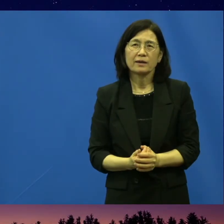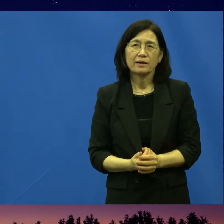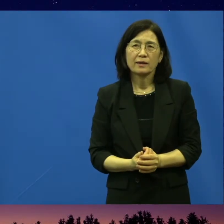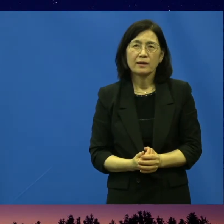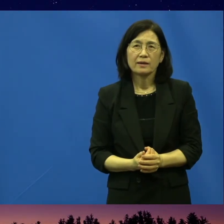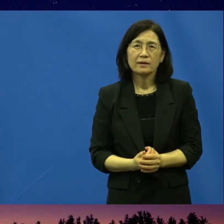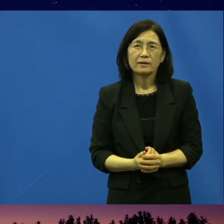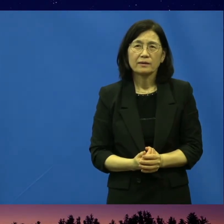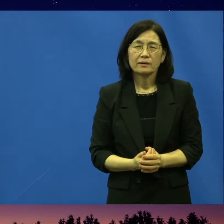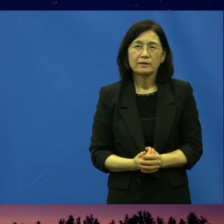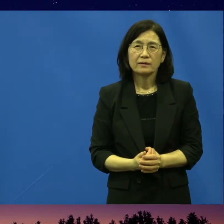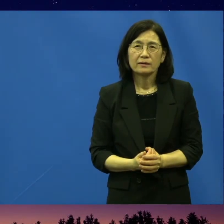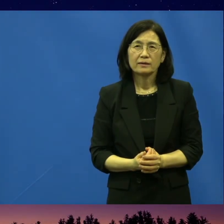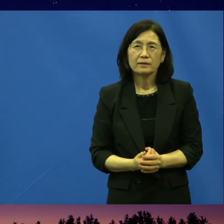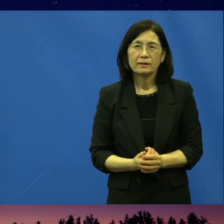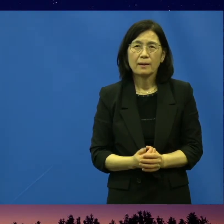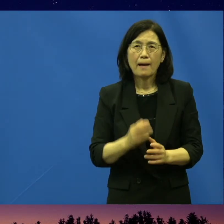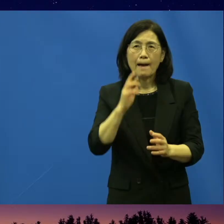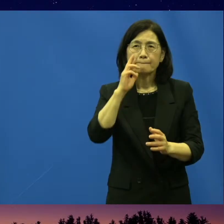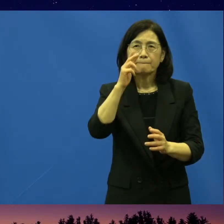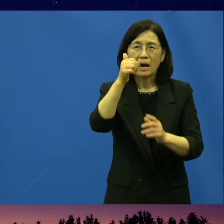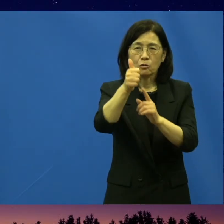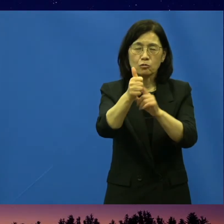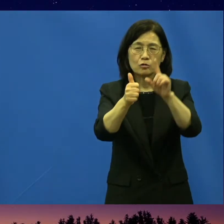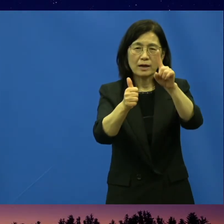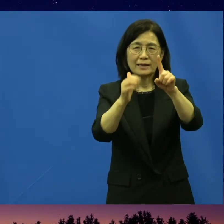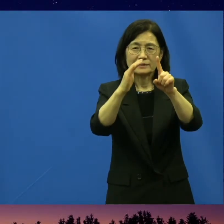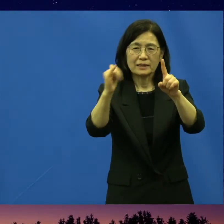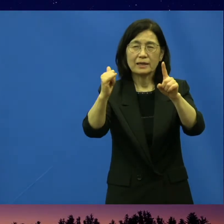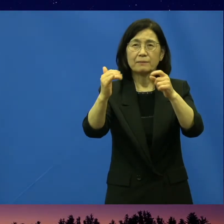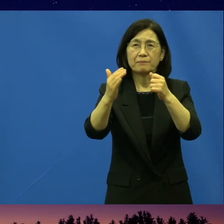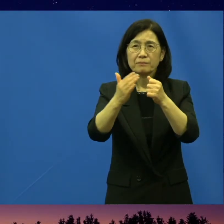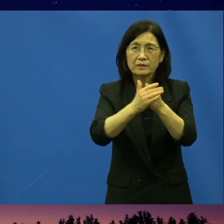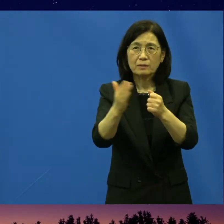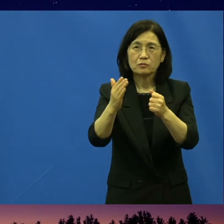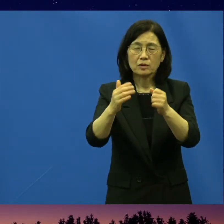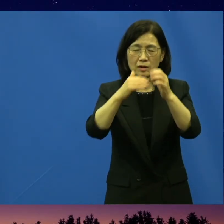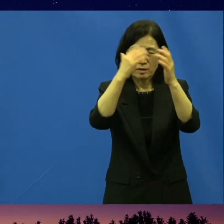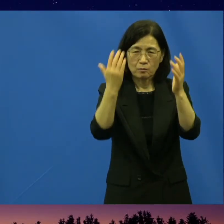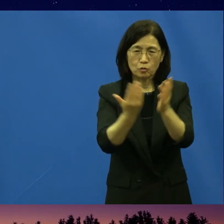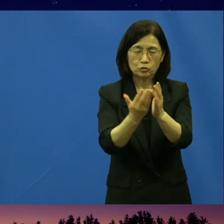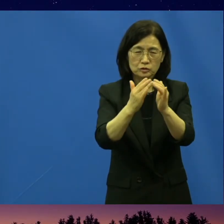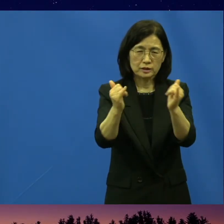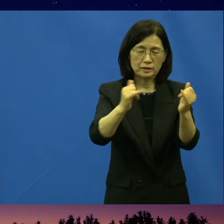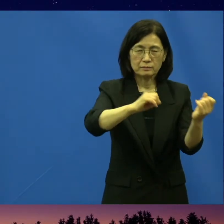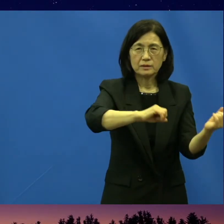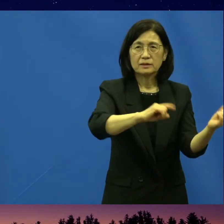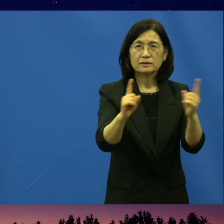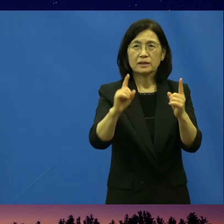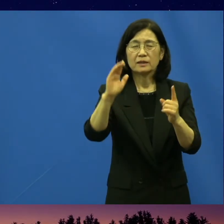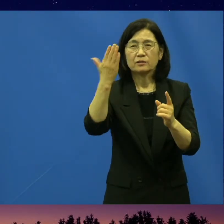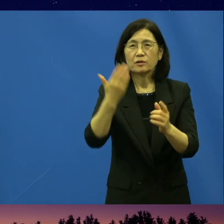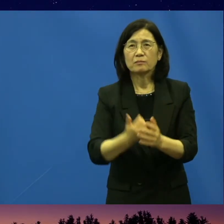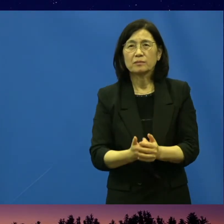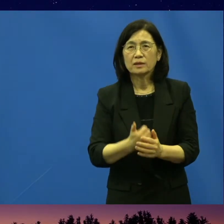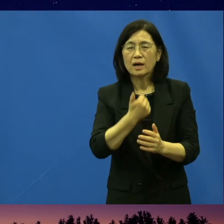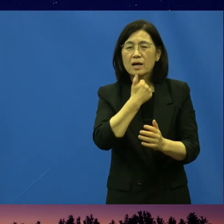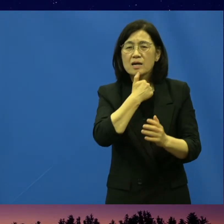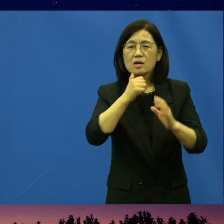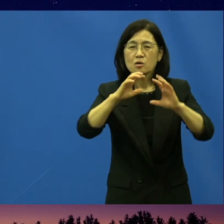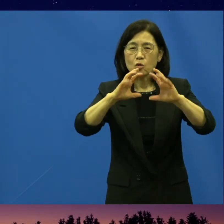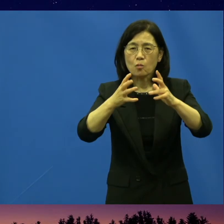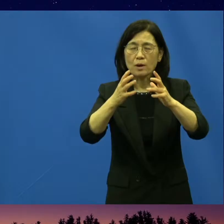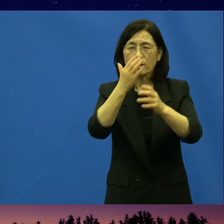그리고 그 한 사람 때문에 다 살아나죠. 왜? 그가 로마도 보아야 하기 때문에. 로마에 가서 복음을 전해야